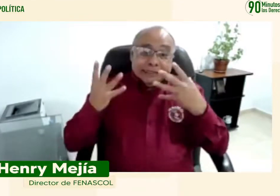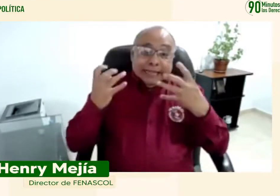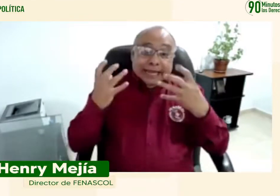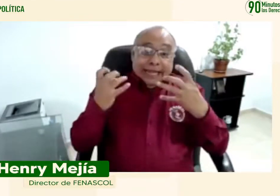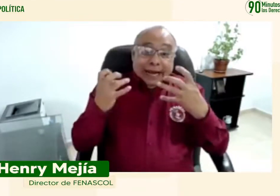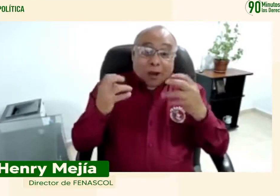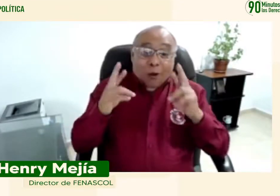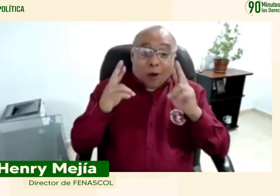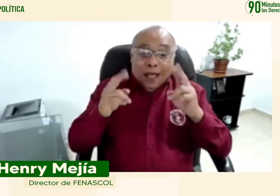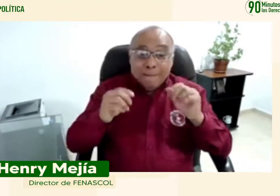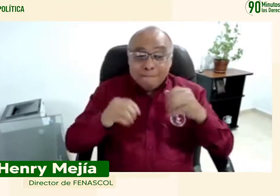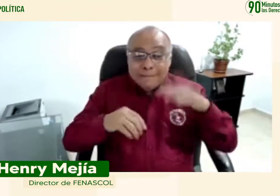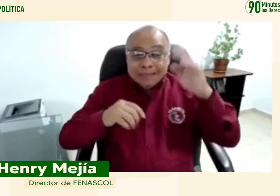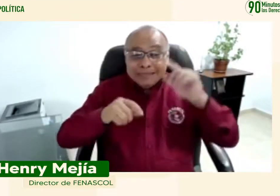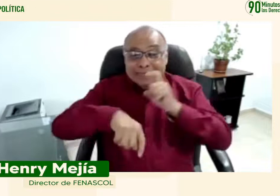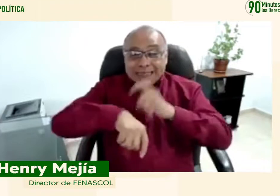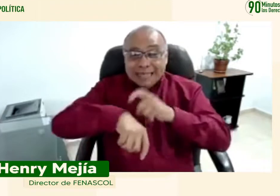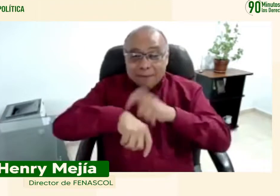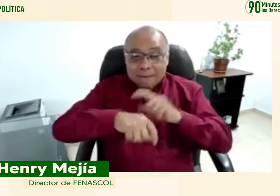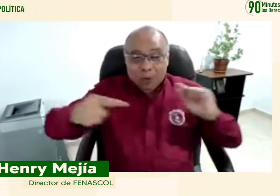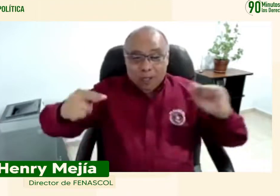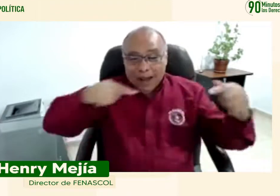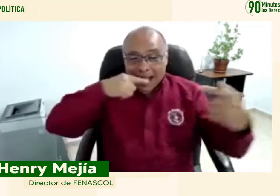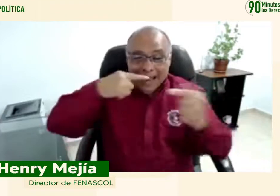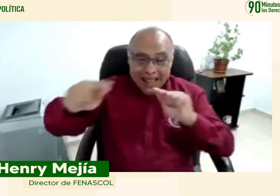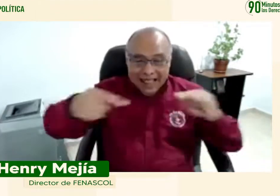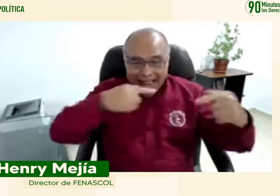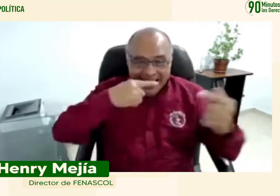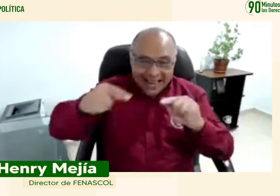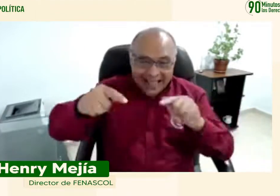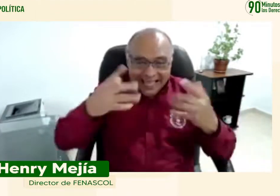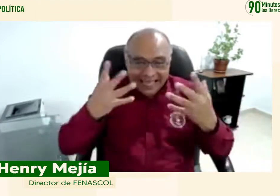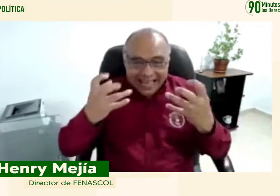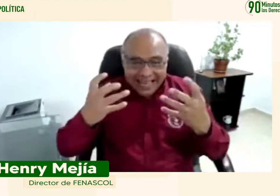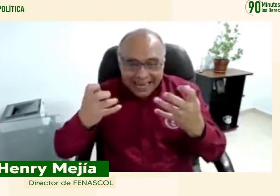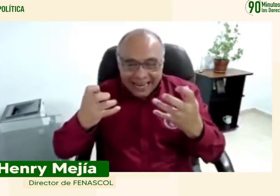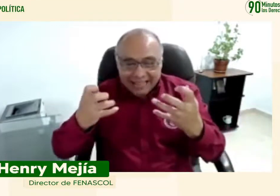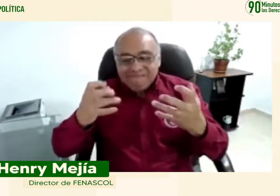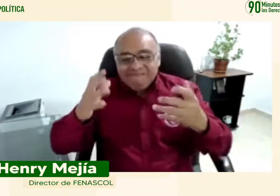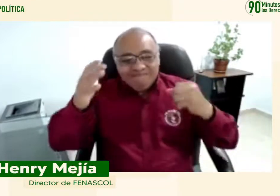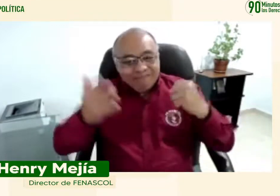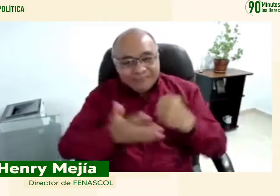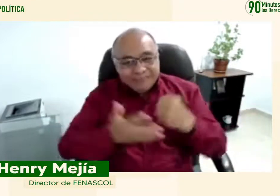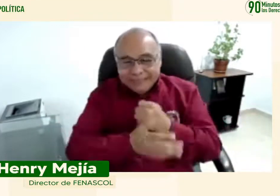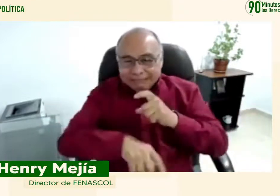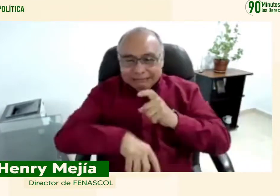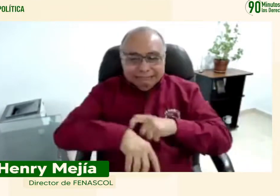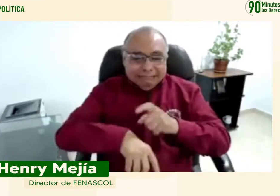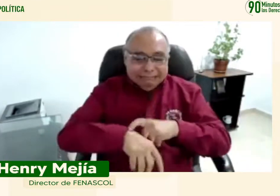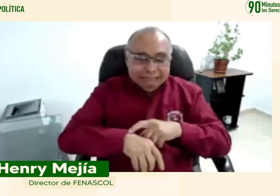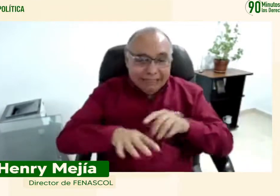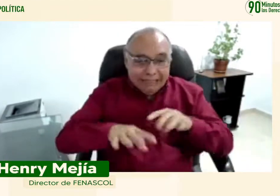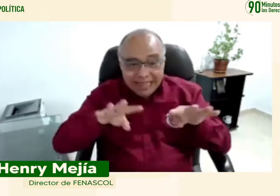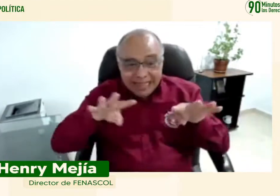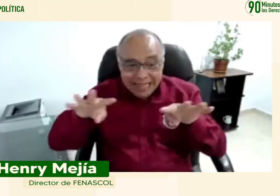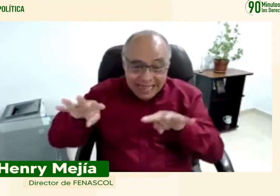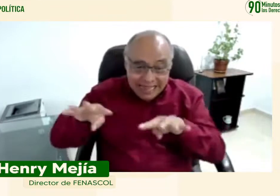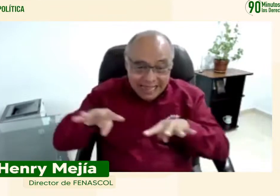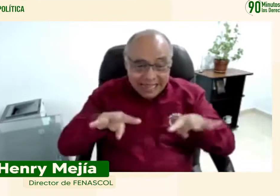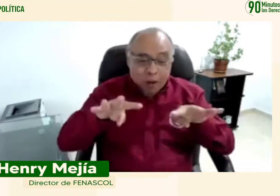ok bueno quisiéramos tener más tiempo para ampliar este debate pero lamentablemente el tiempo no nos